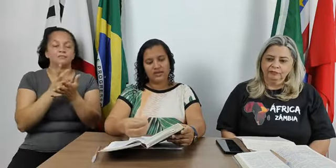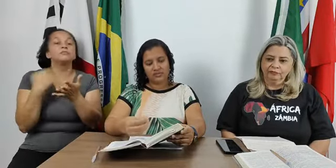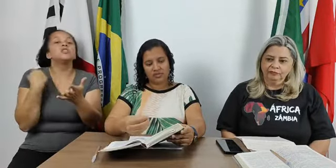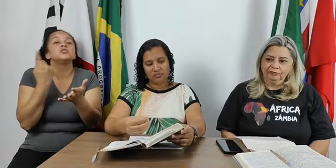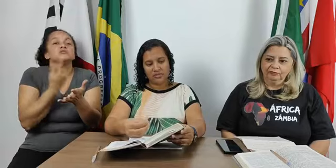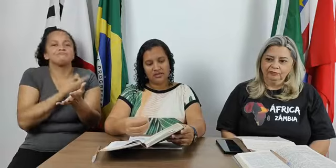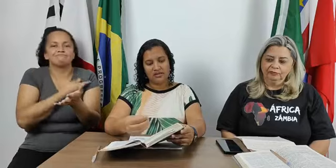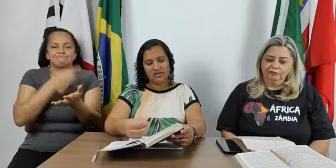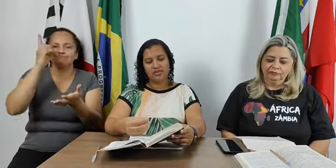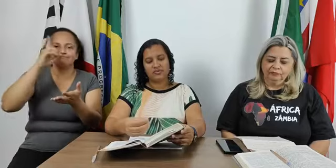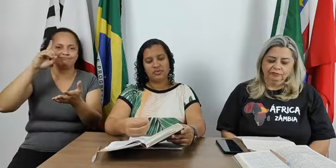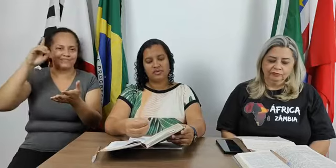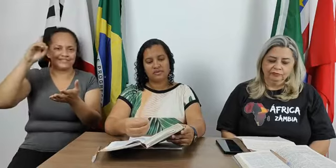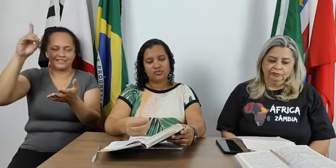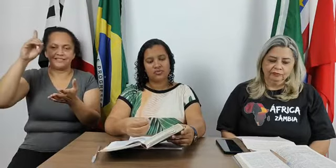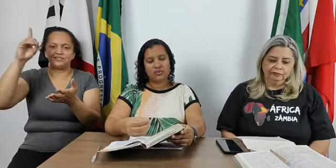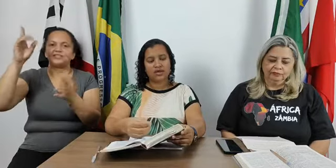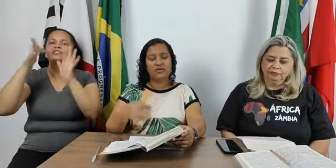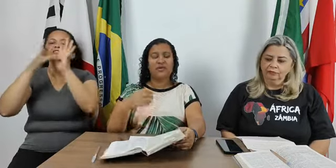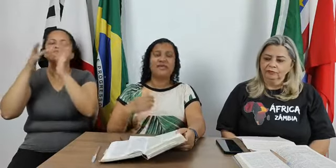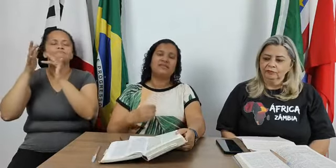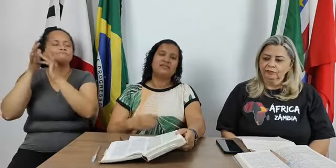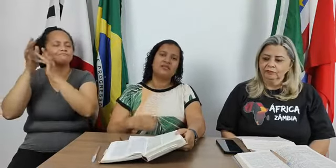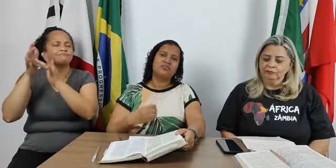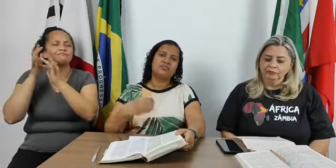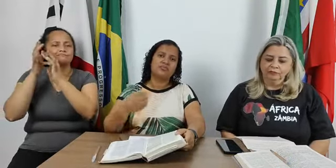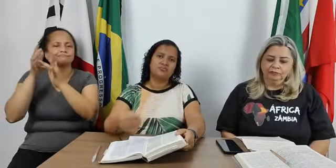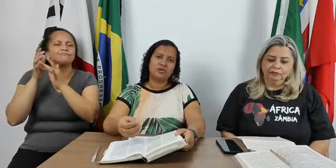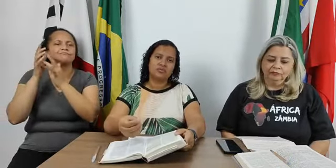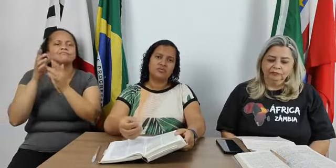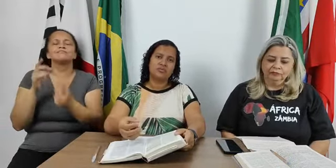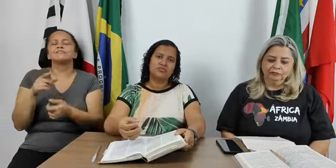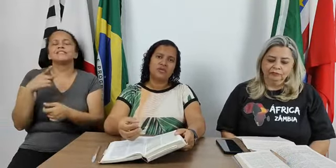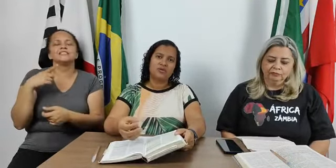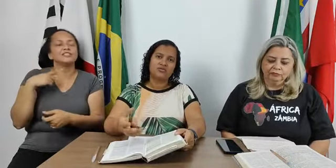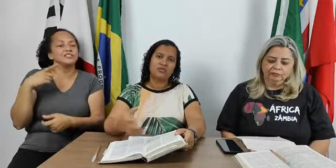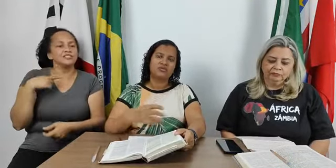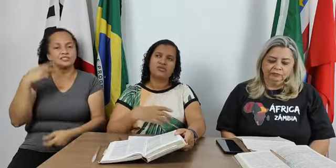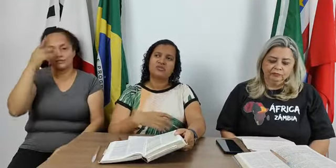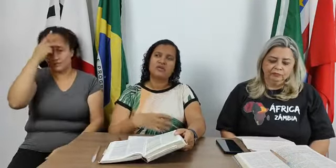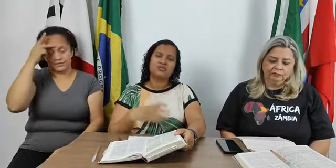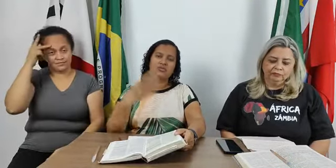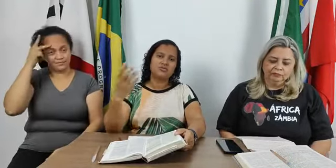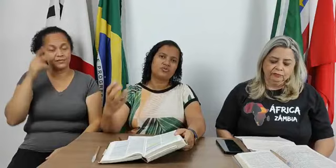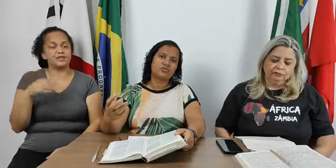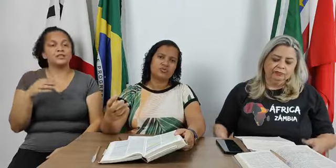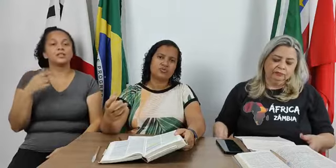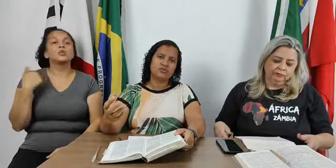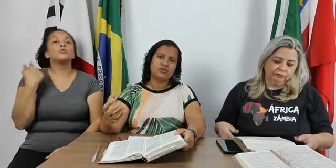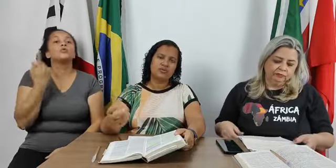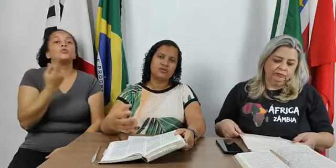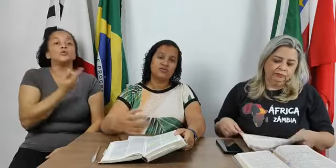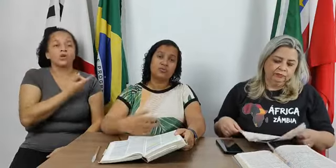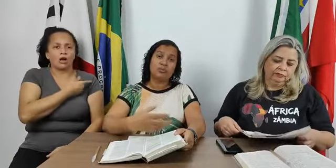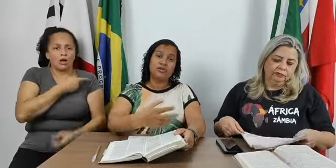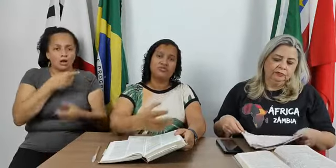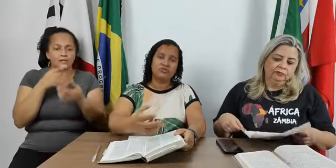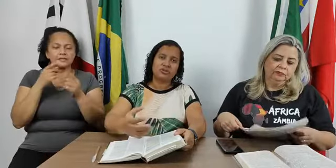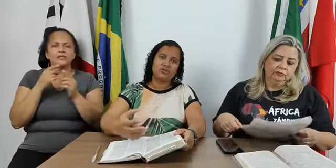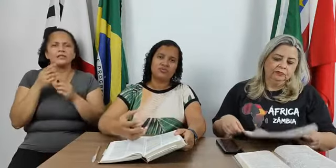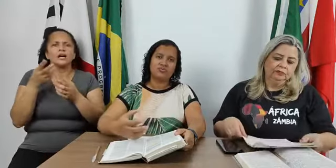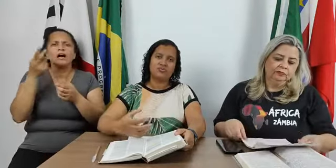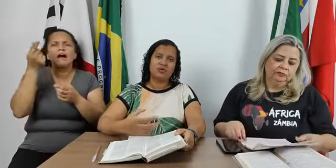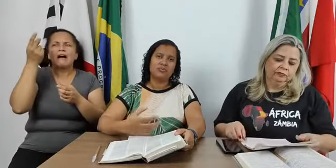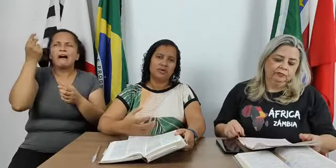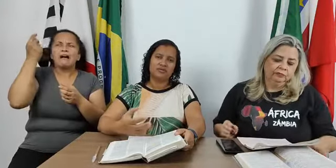os deste a mim e eles obedeceram a tua palavra. Eles sempre foram teus. Ou seja, desde quando nós somos concebidos, o plano